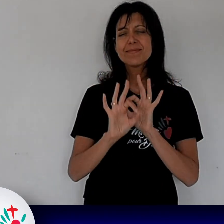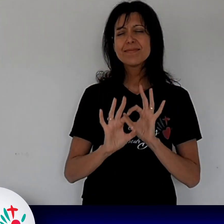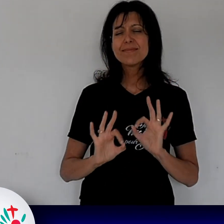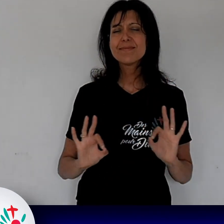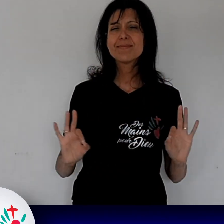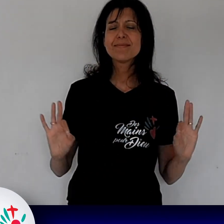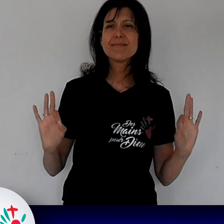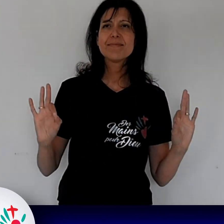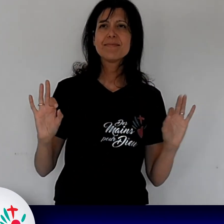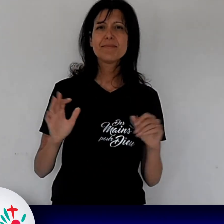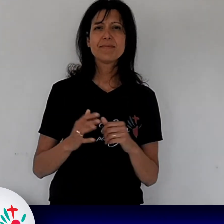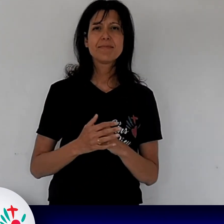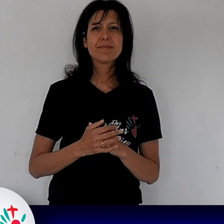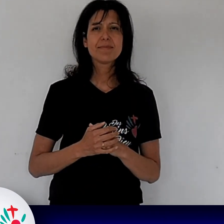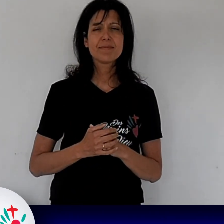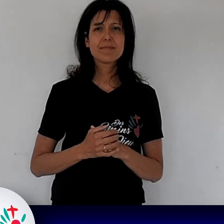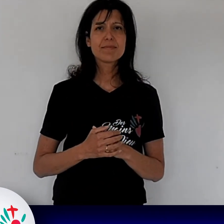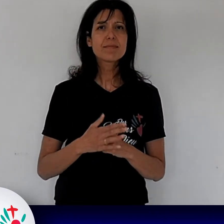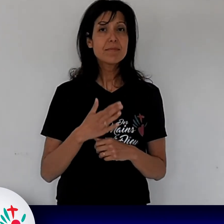craindre.